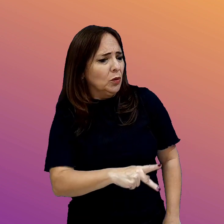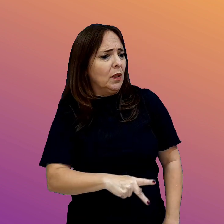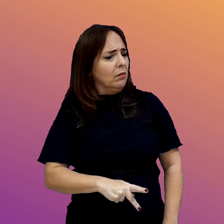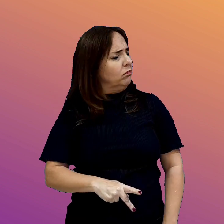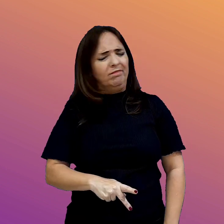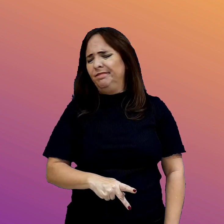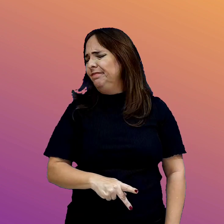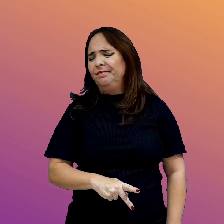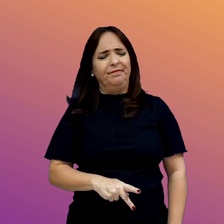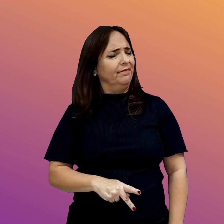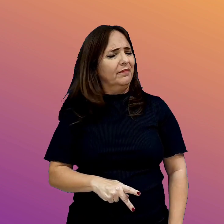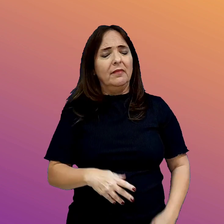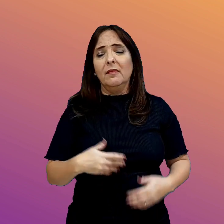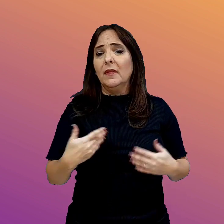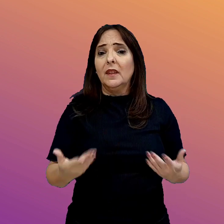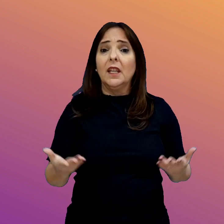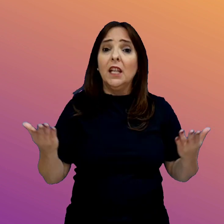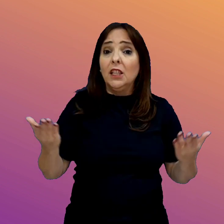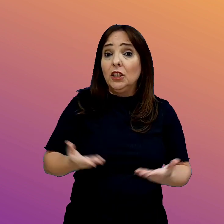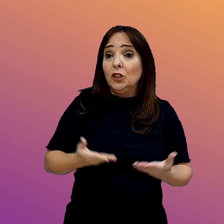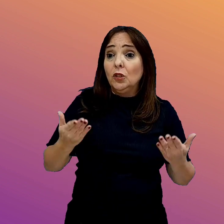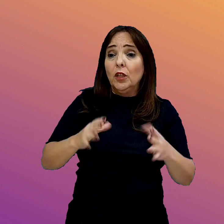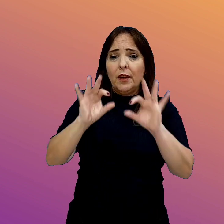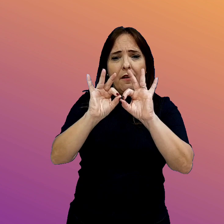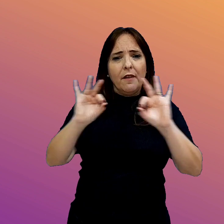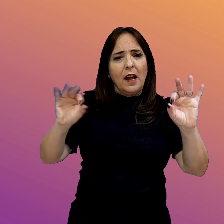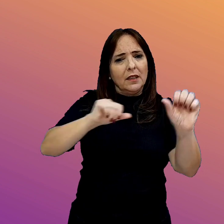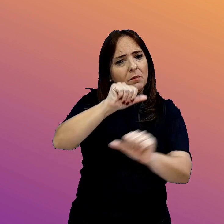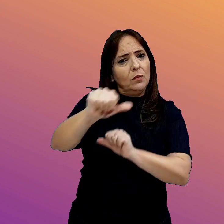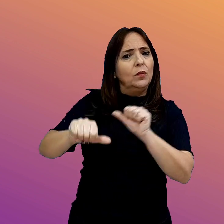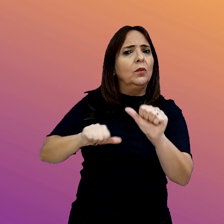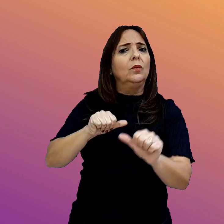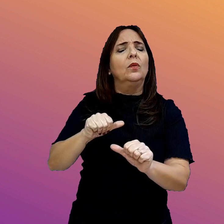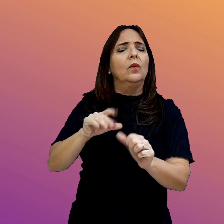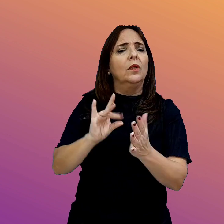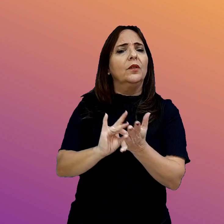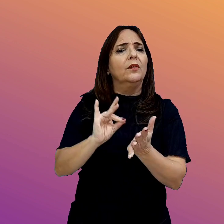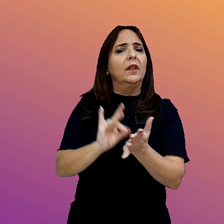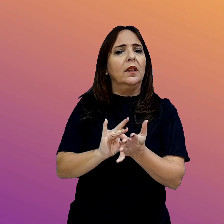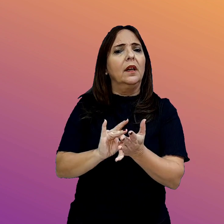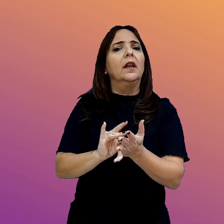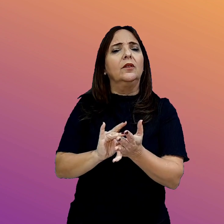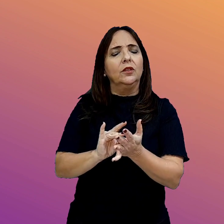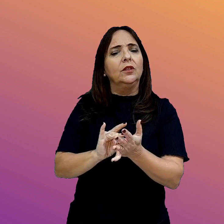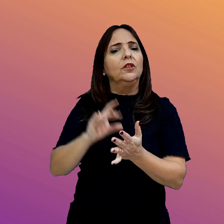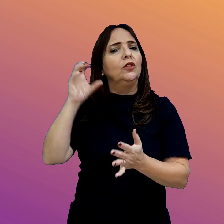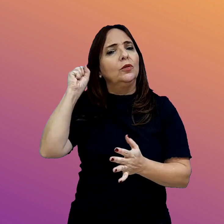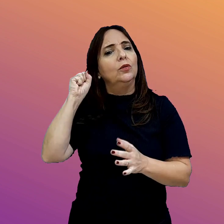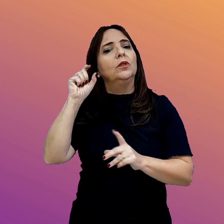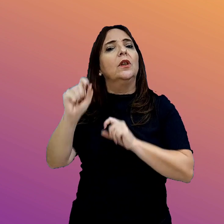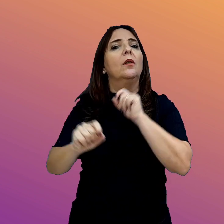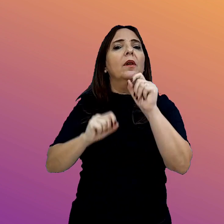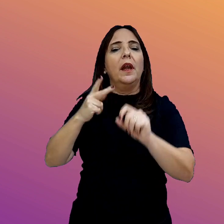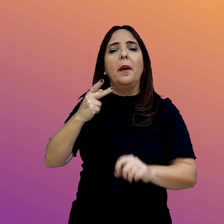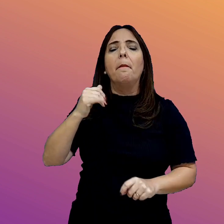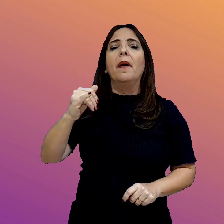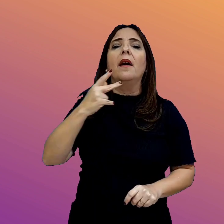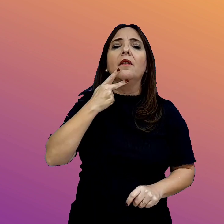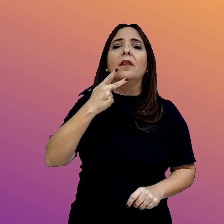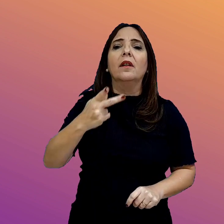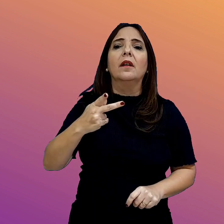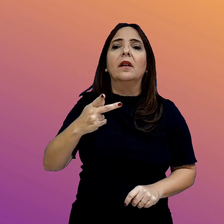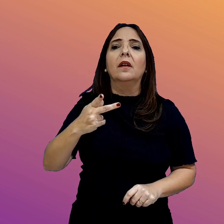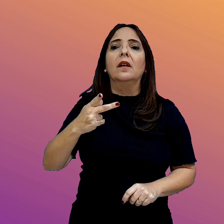E hoje em dia essa frase mudou. E a gente escuta muitos pais falarem: eu não sou apenas pai, eu não